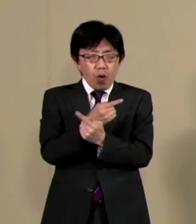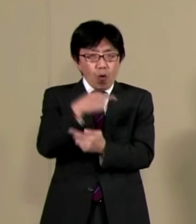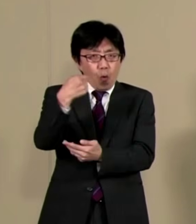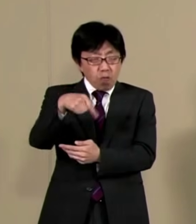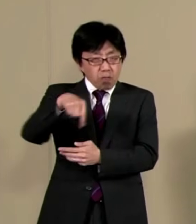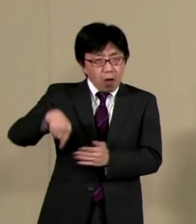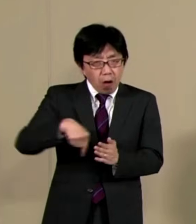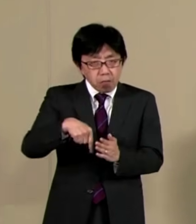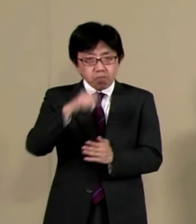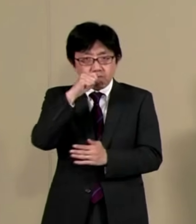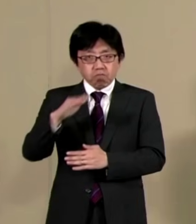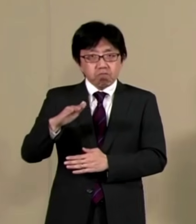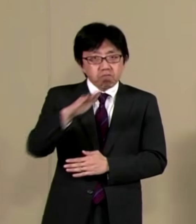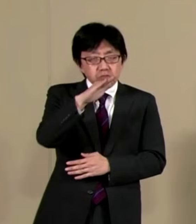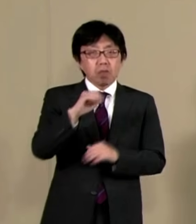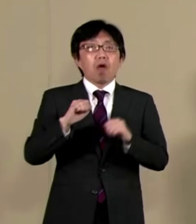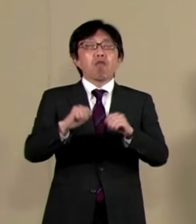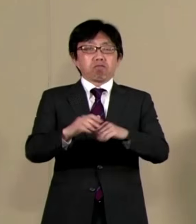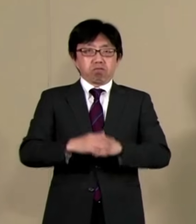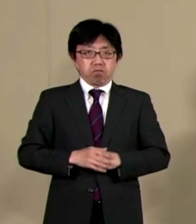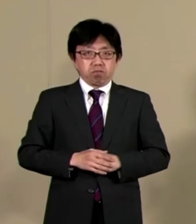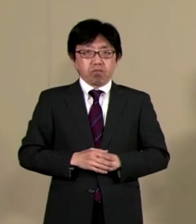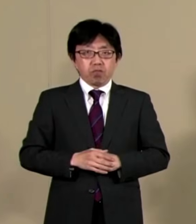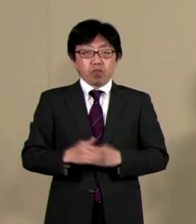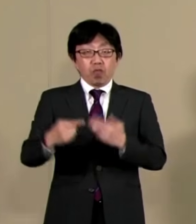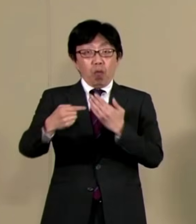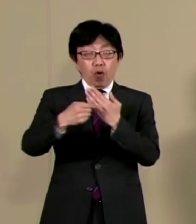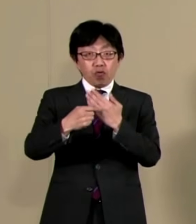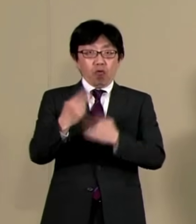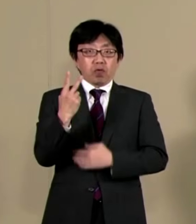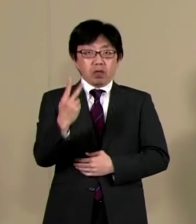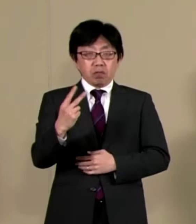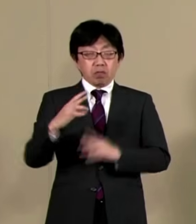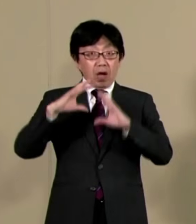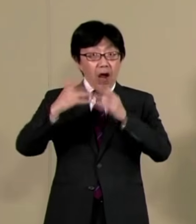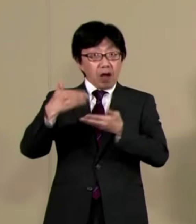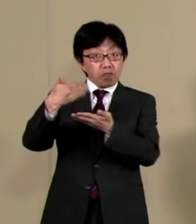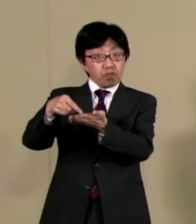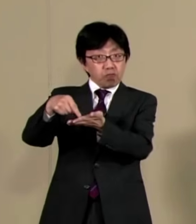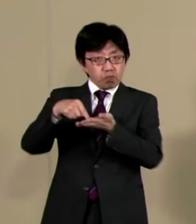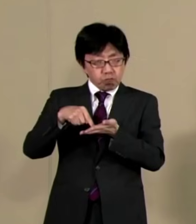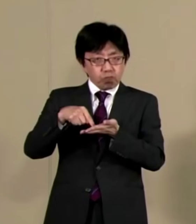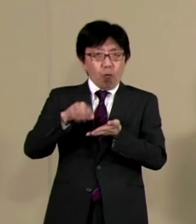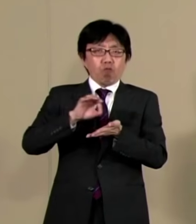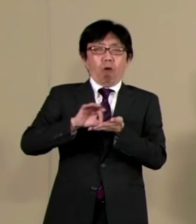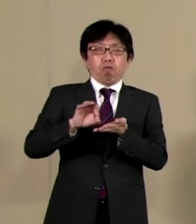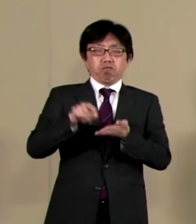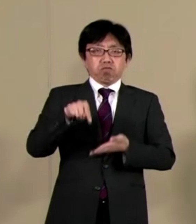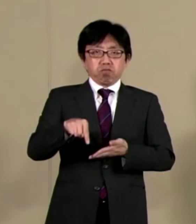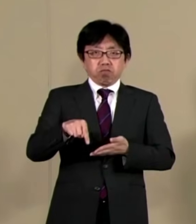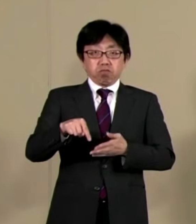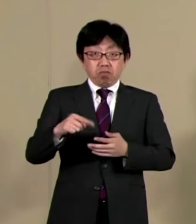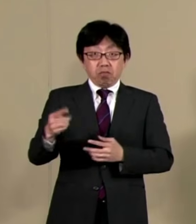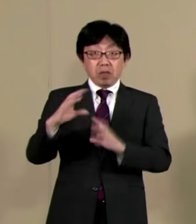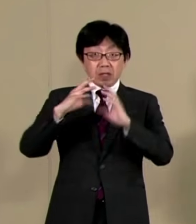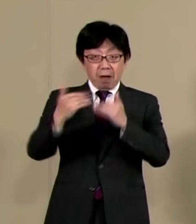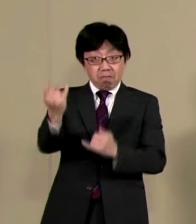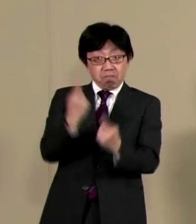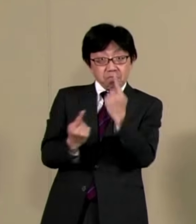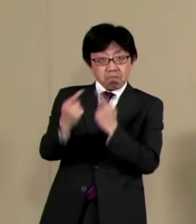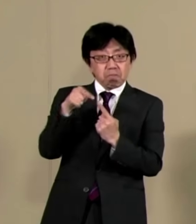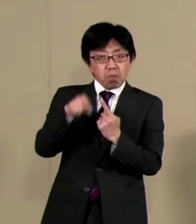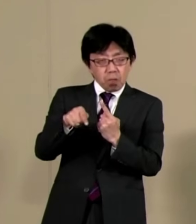充実させますポイントの2つ目は外事の取り込みですインバウンドを円滑に取り込む一方